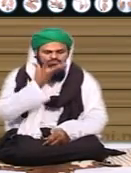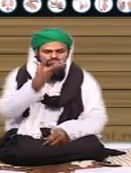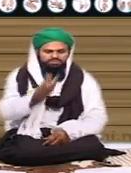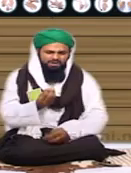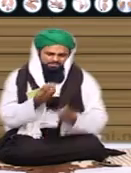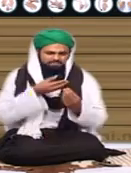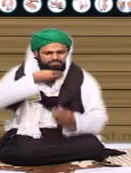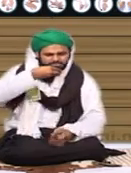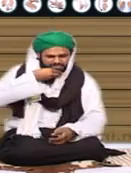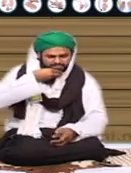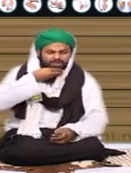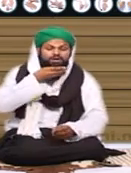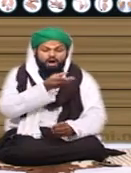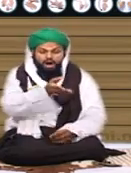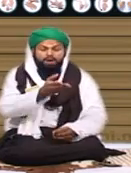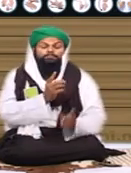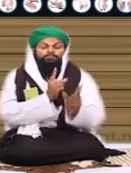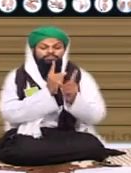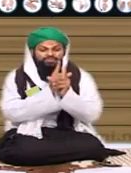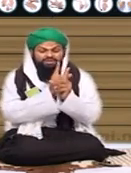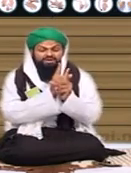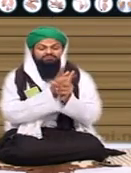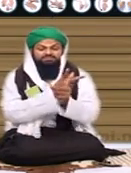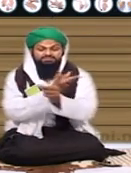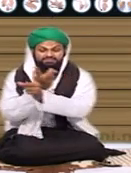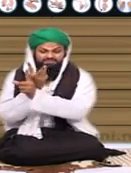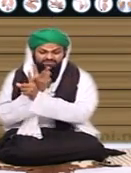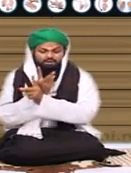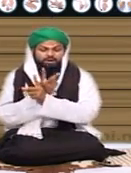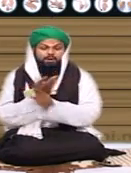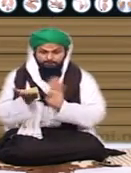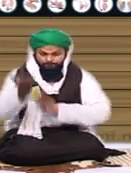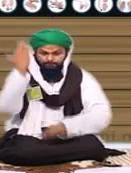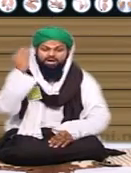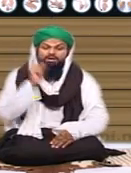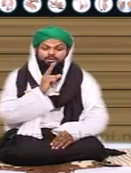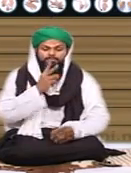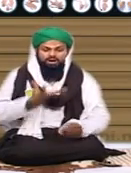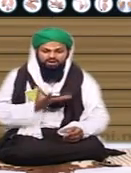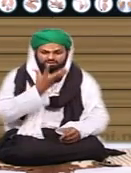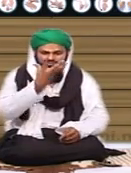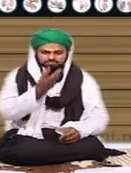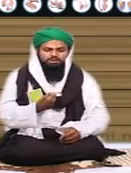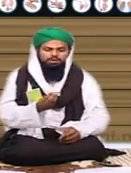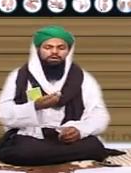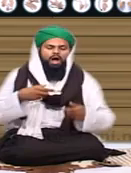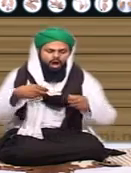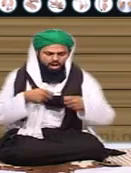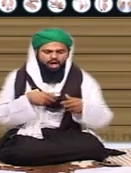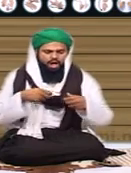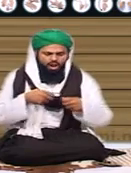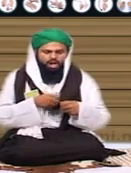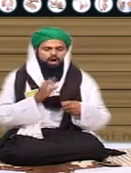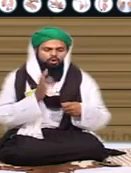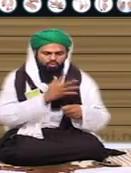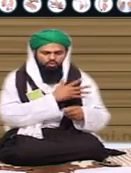آپ مہربانی کر کے دعوت دیا کریں. میں نے آپ کو بارہا یہ مشورہ دیا کہ جہاں دوسرے اپنے اوراد رکھتے